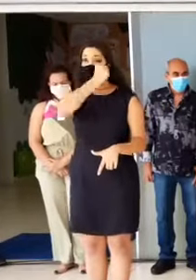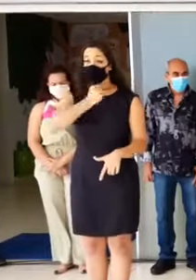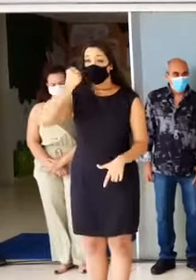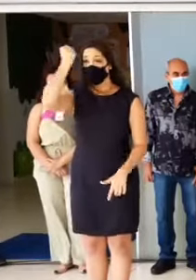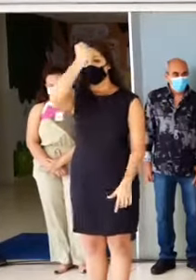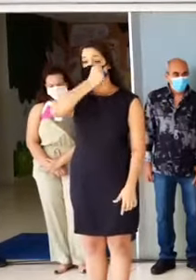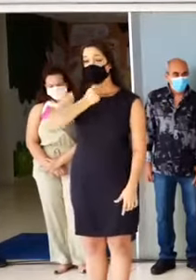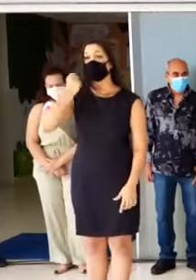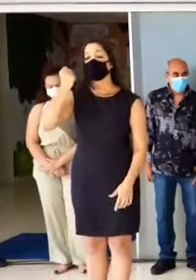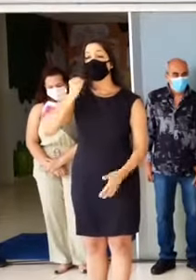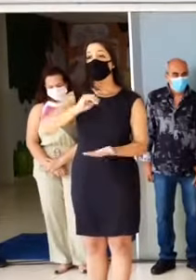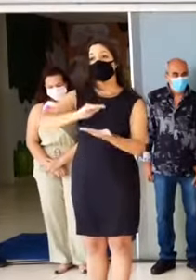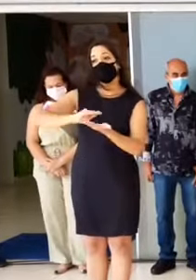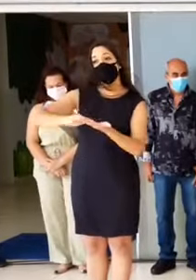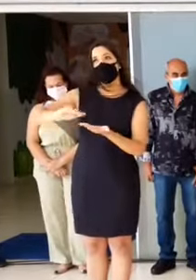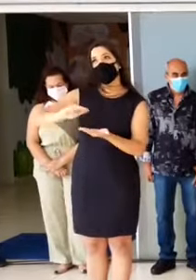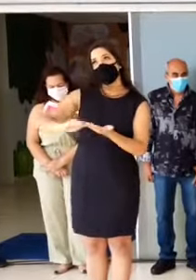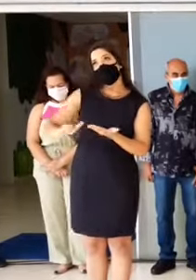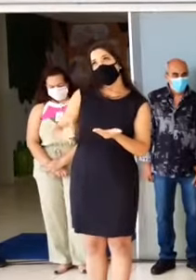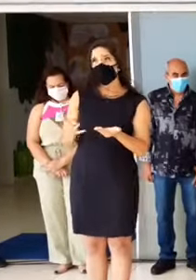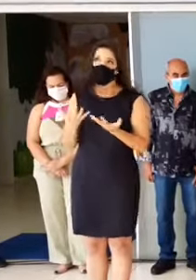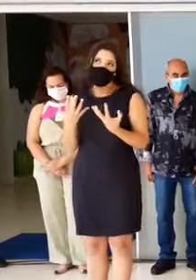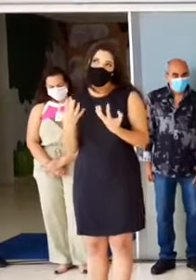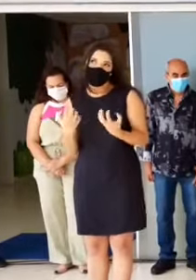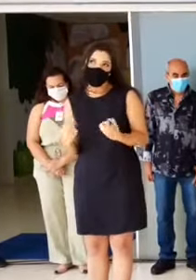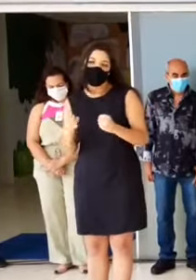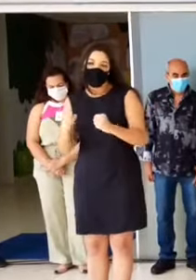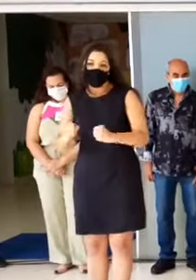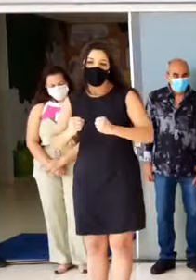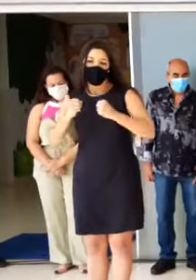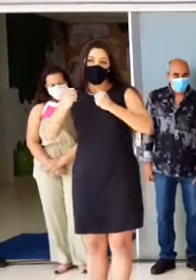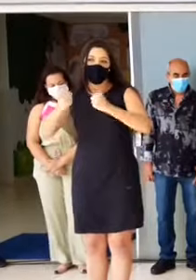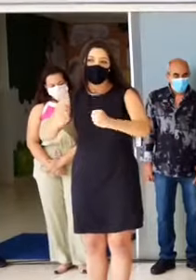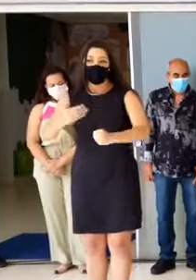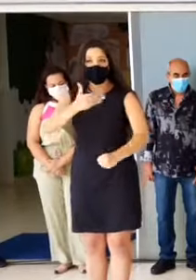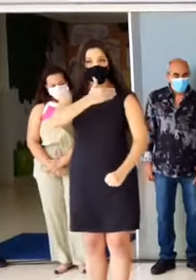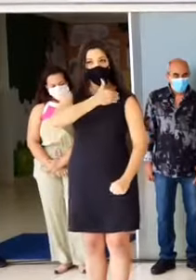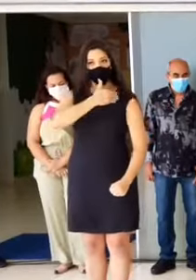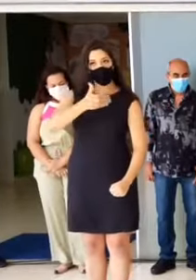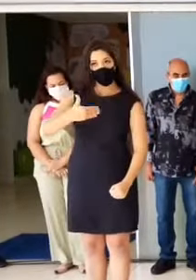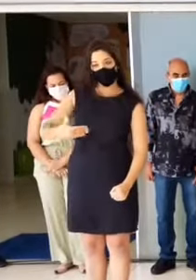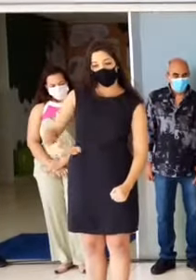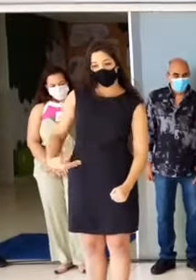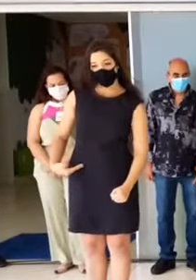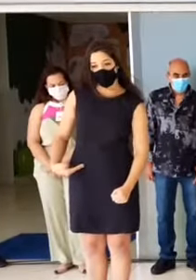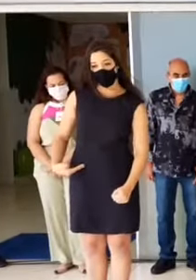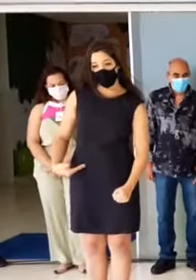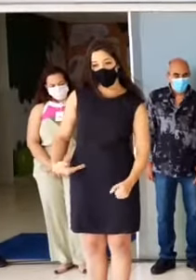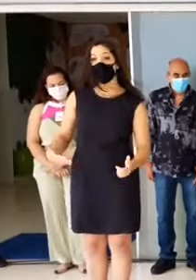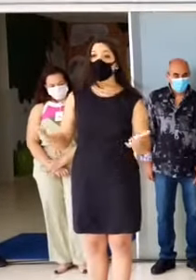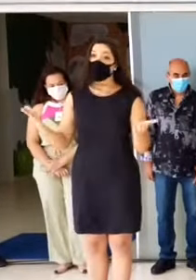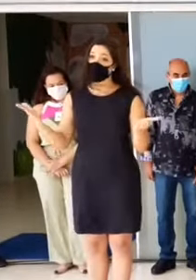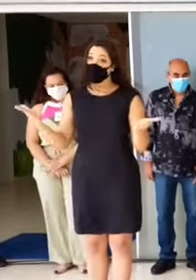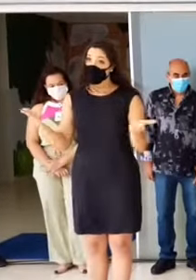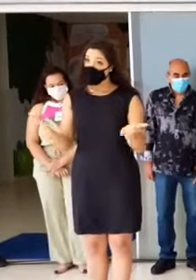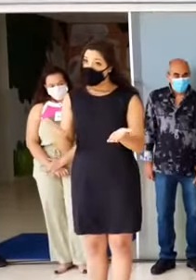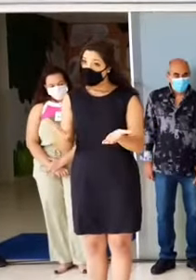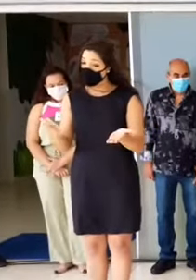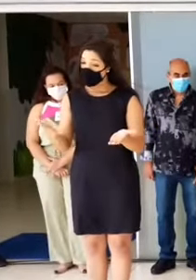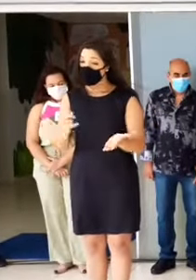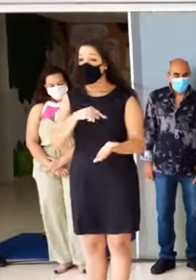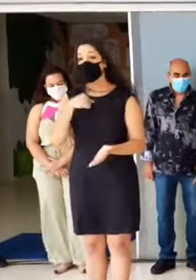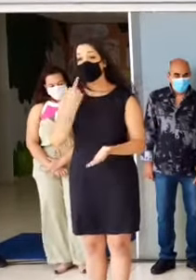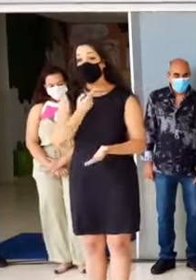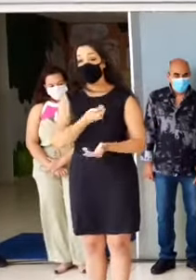com um custo suportável para o poder público. Hoje, nós tivemos que fazer